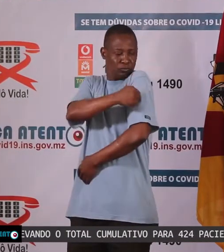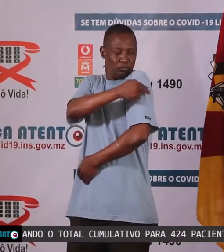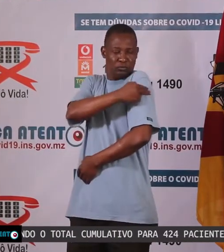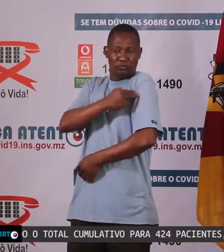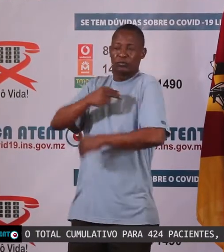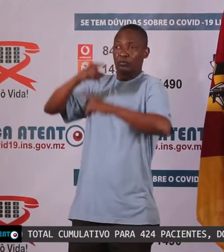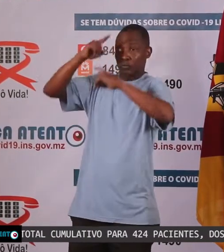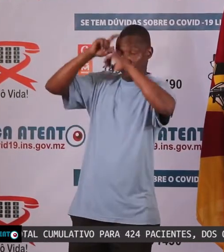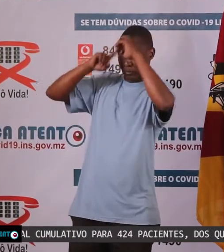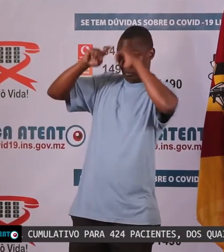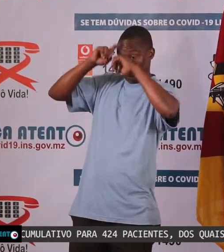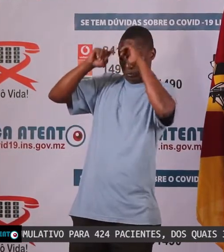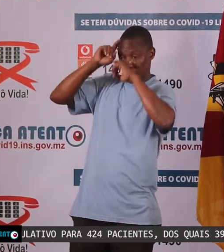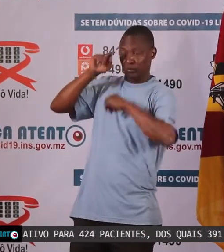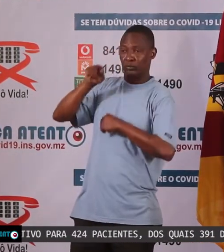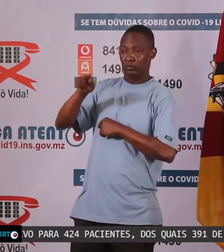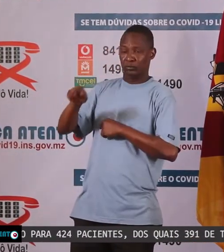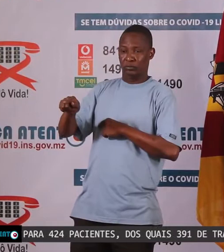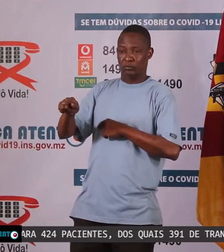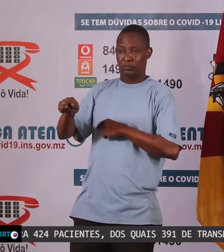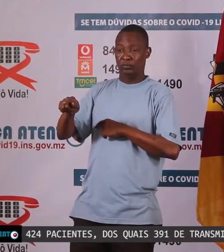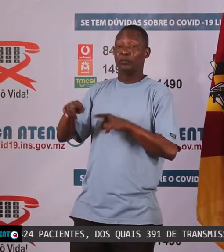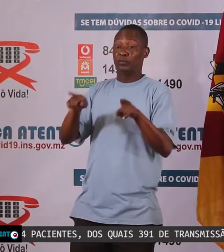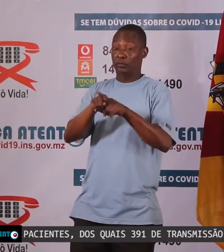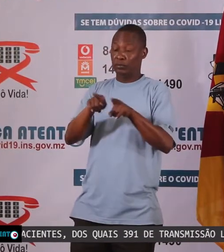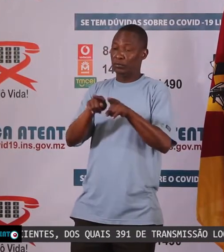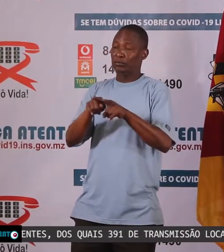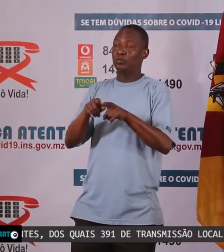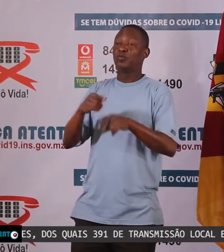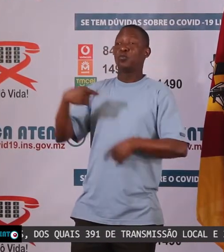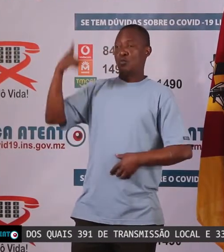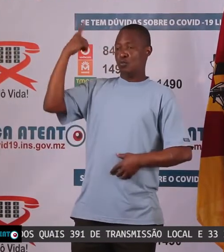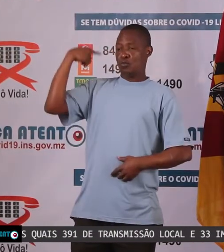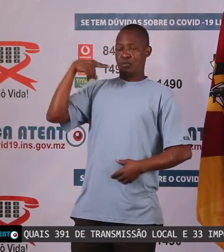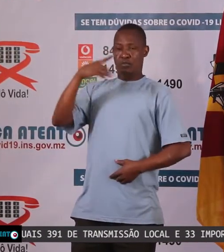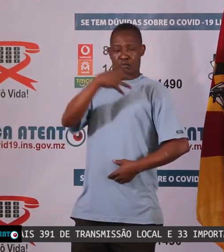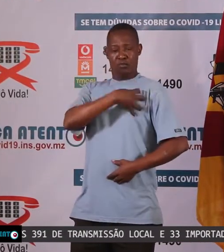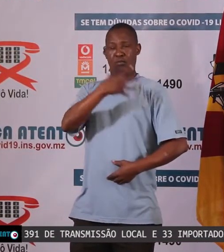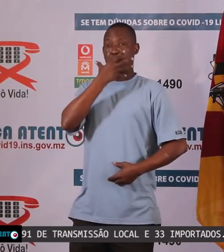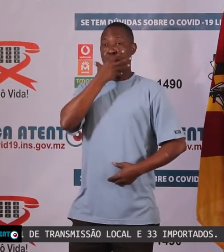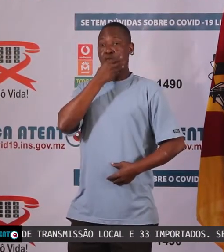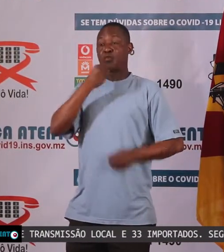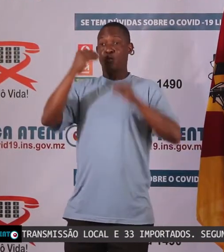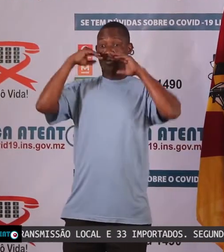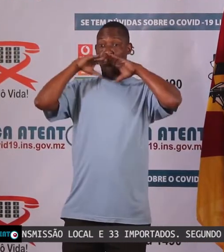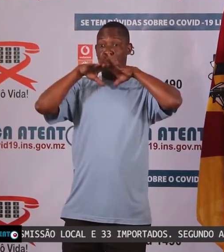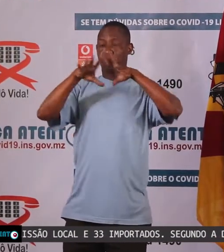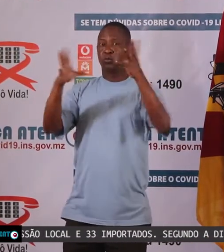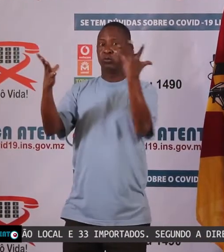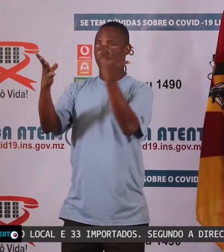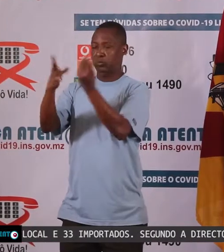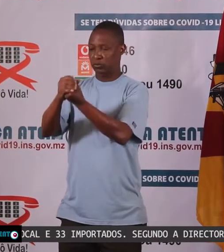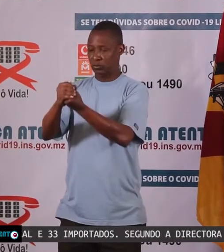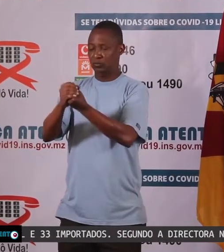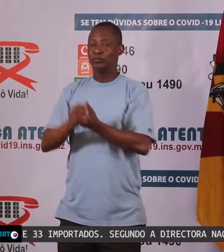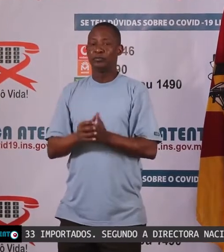que se juntaram ao número que o Sr. Ministro anunciou ontem. Em termos de resumo dos